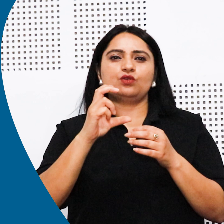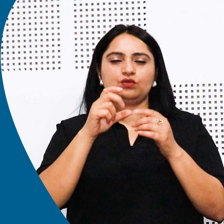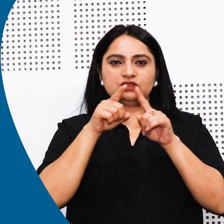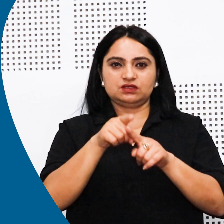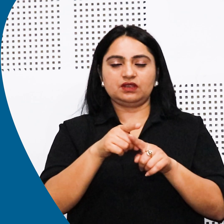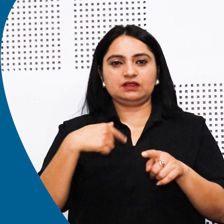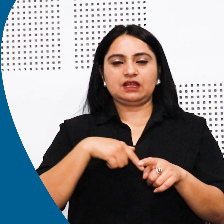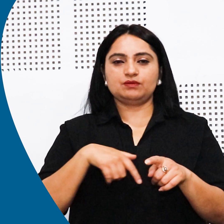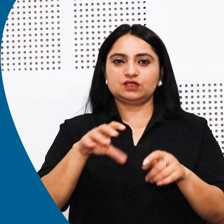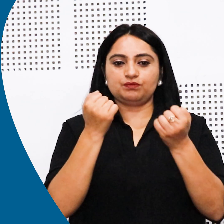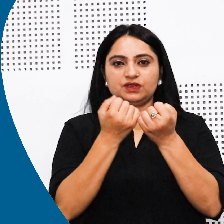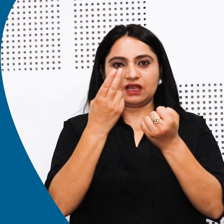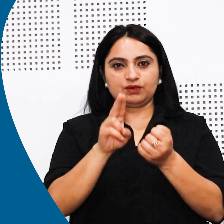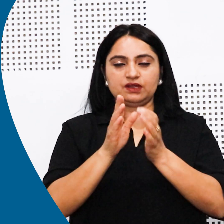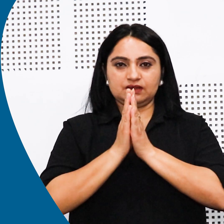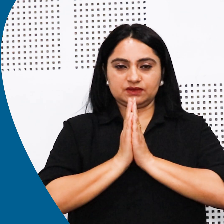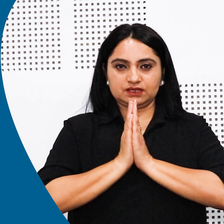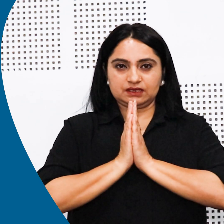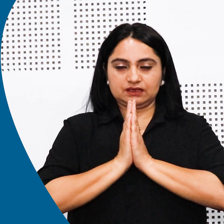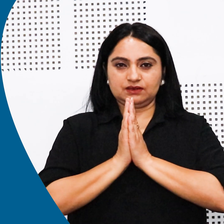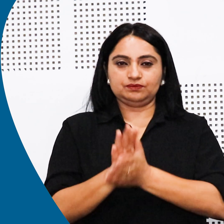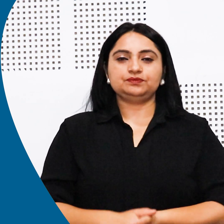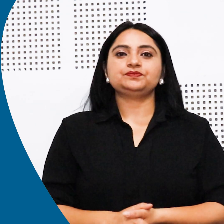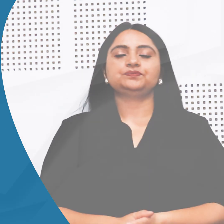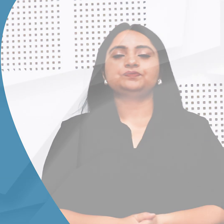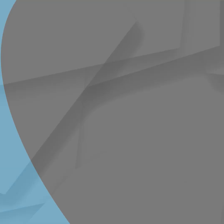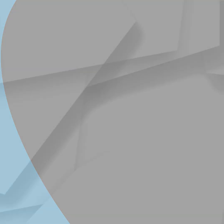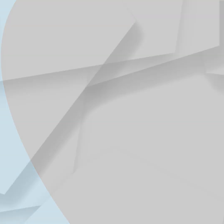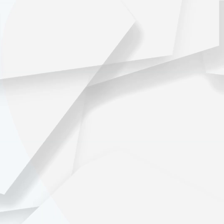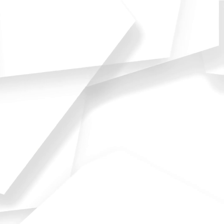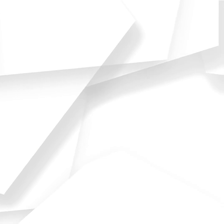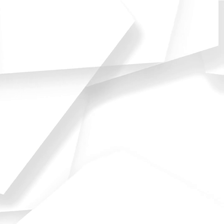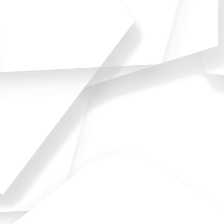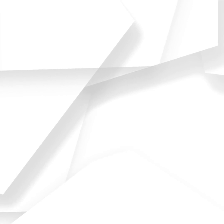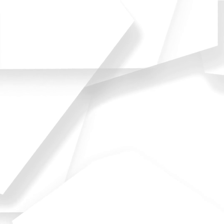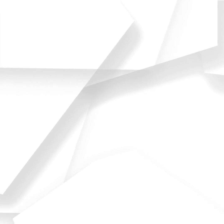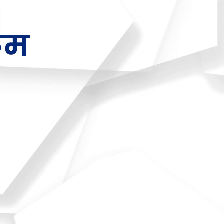गदाल सहित हामी सबै बिदा भयौं। नमस्कार।